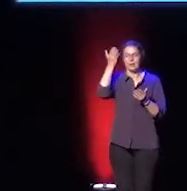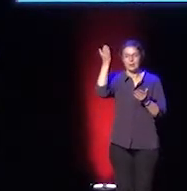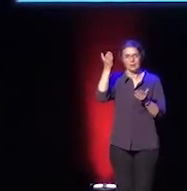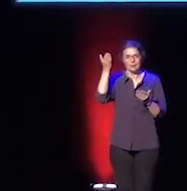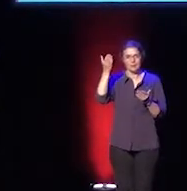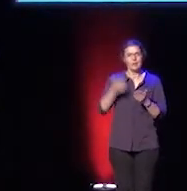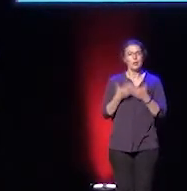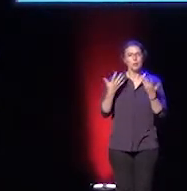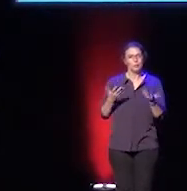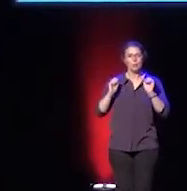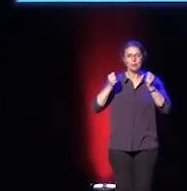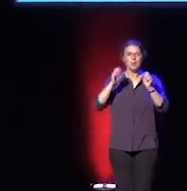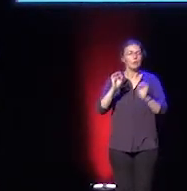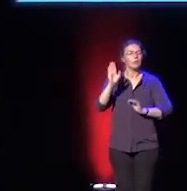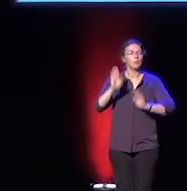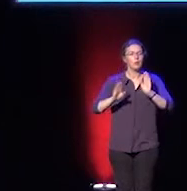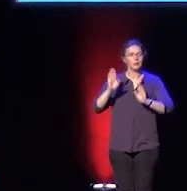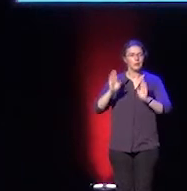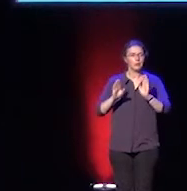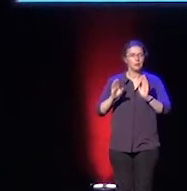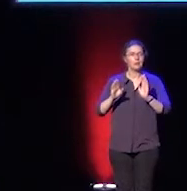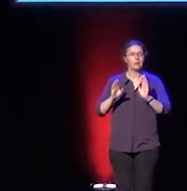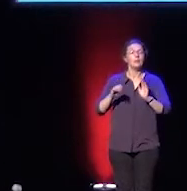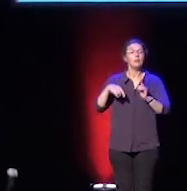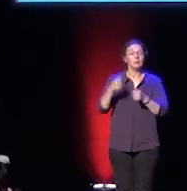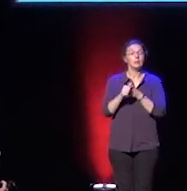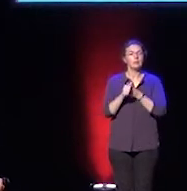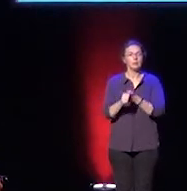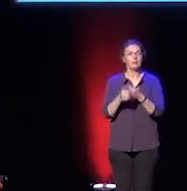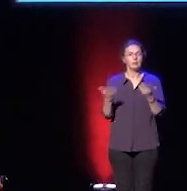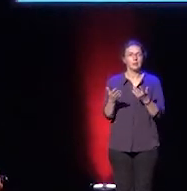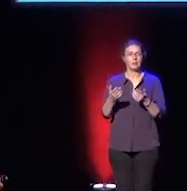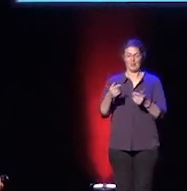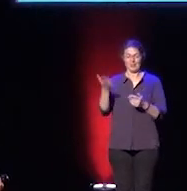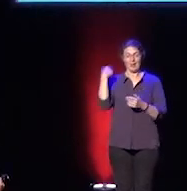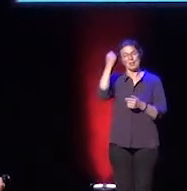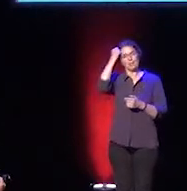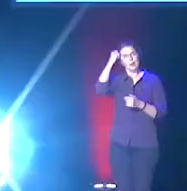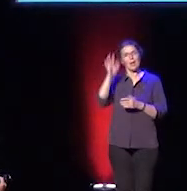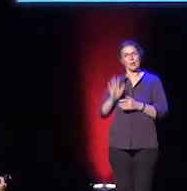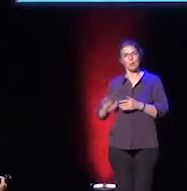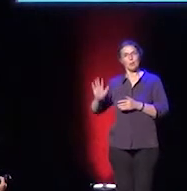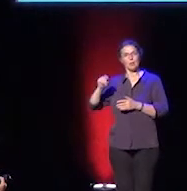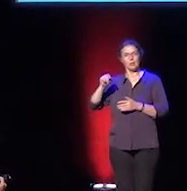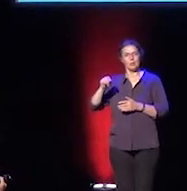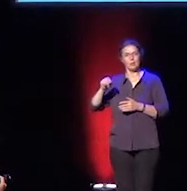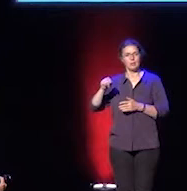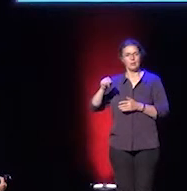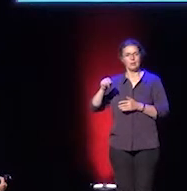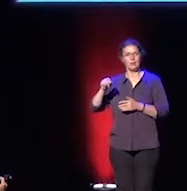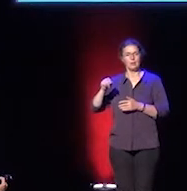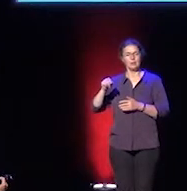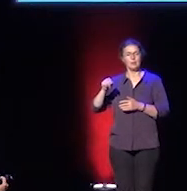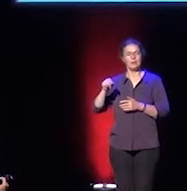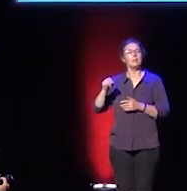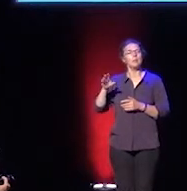Und dieser Einsatz für Demokratie führte dann auch sehr schnell dazu in der Weimarer Republik, dass man mit